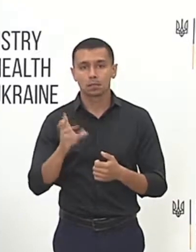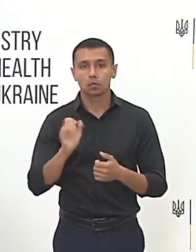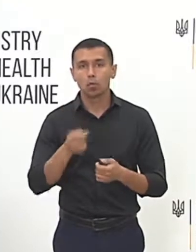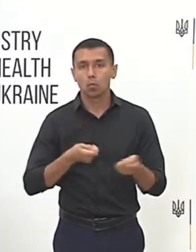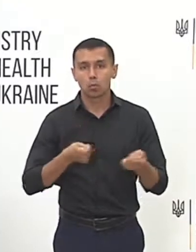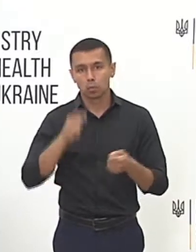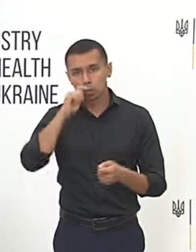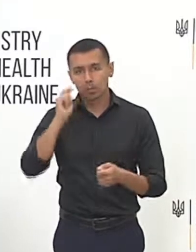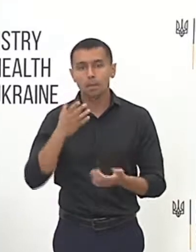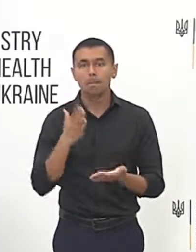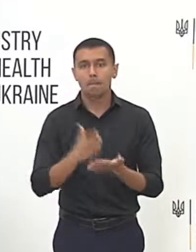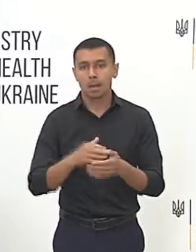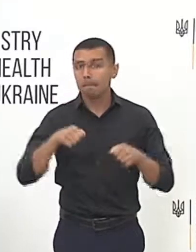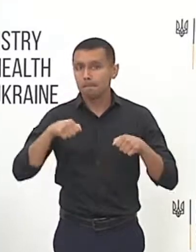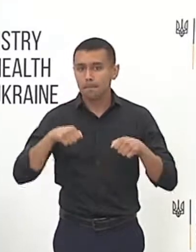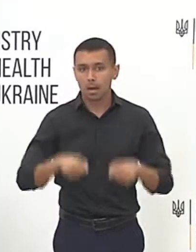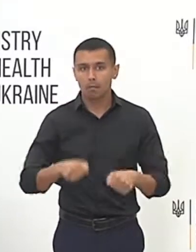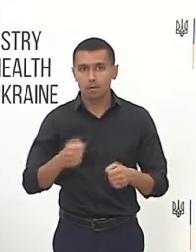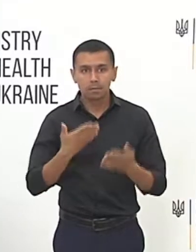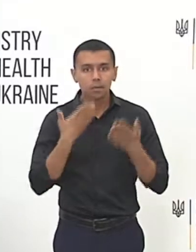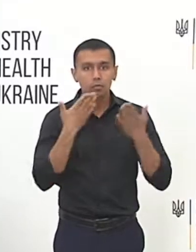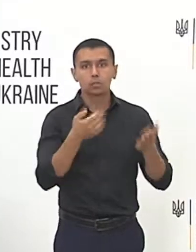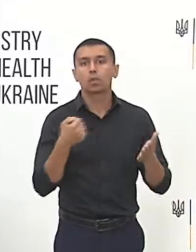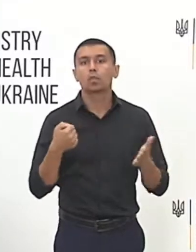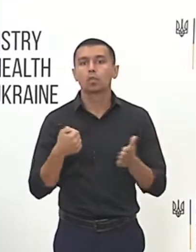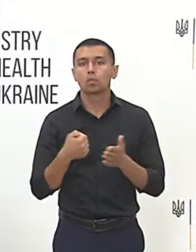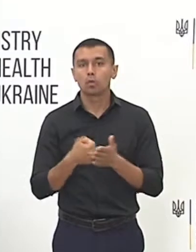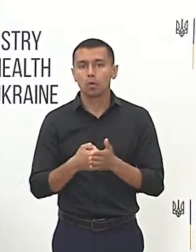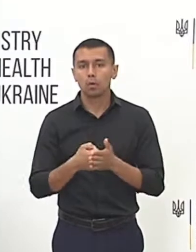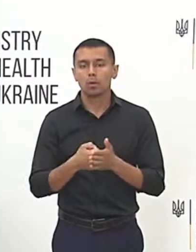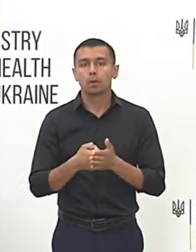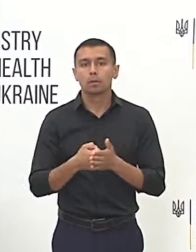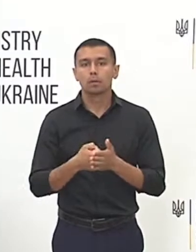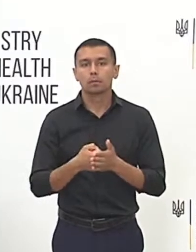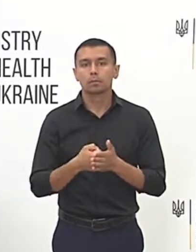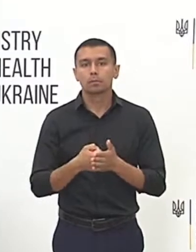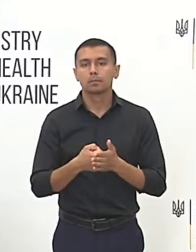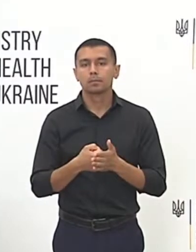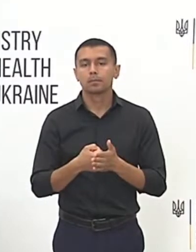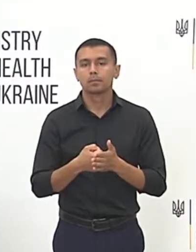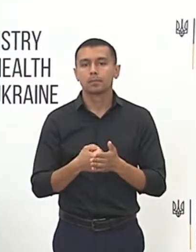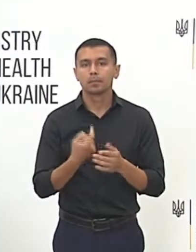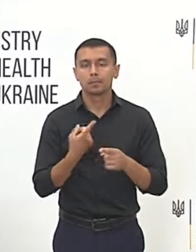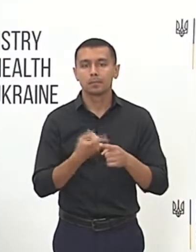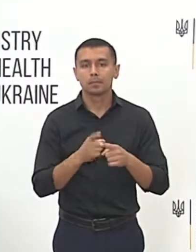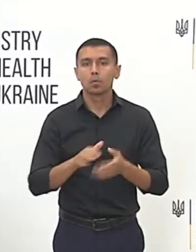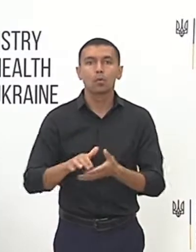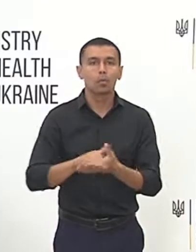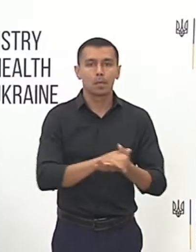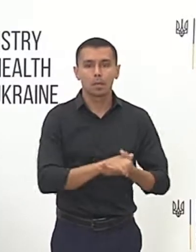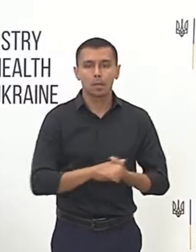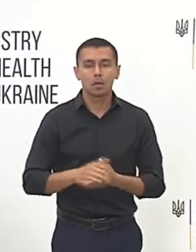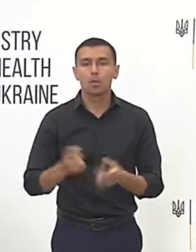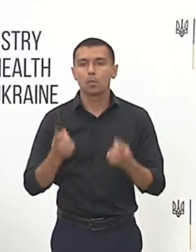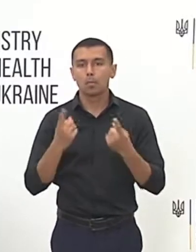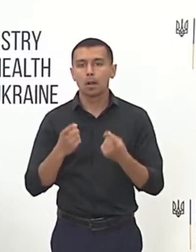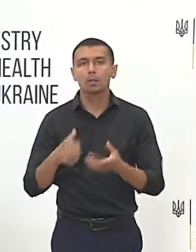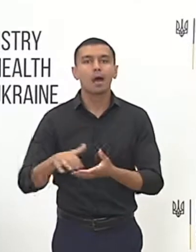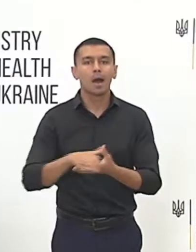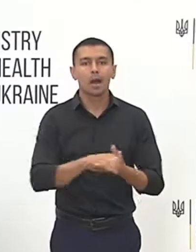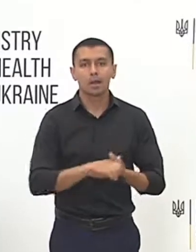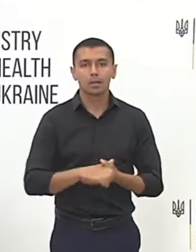уряд України має право звернутися до даного об'єднання глобального